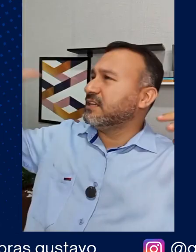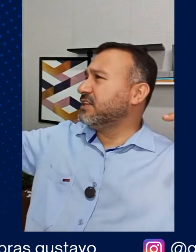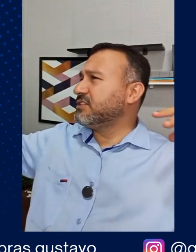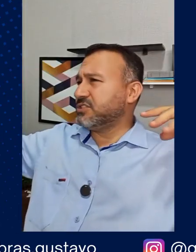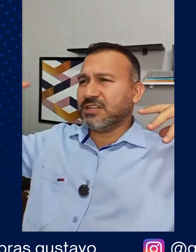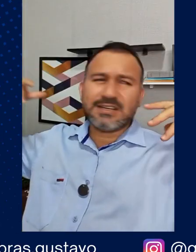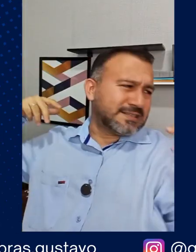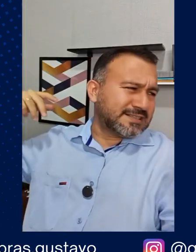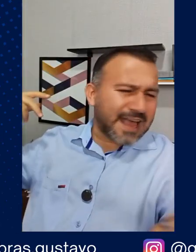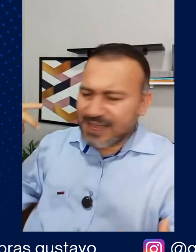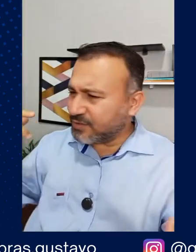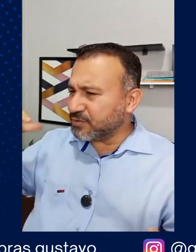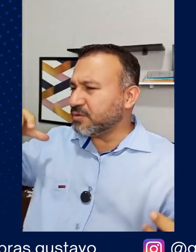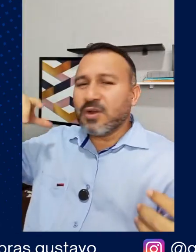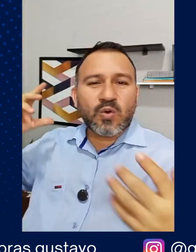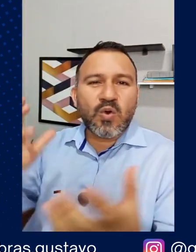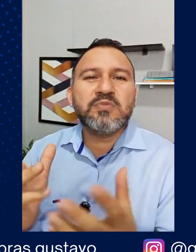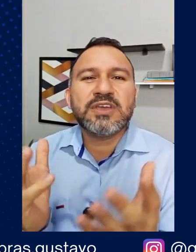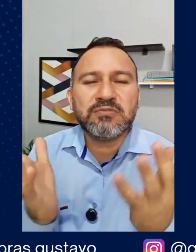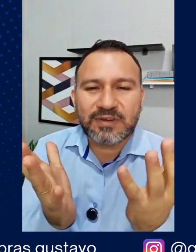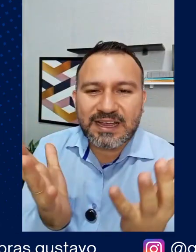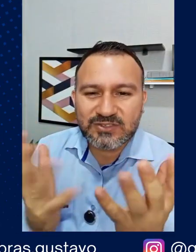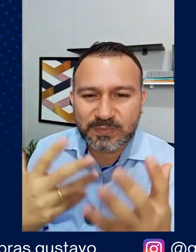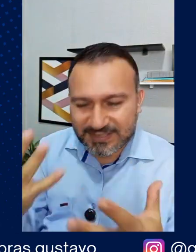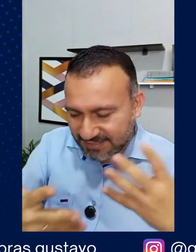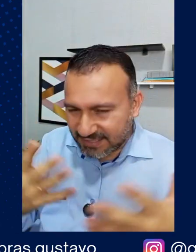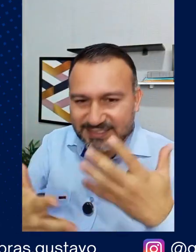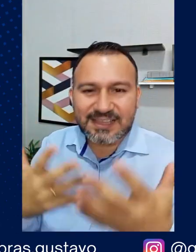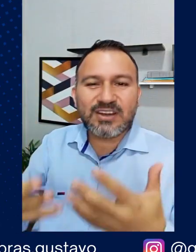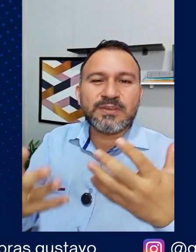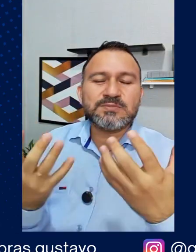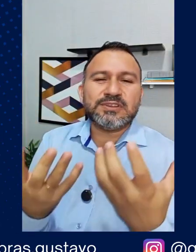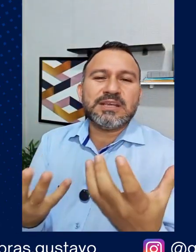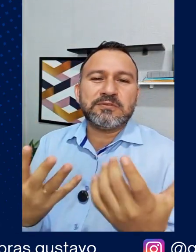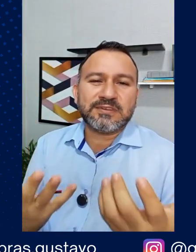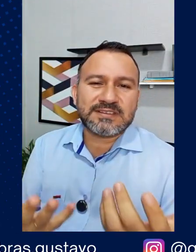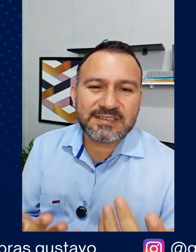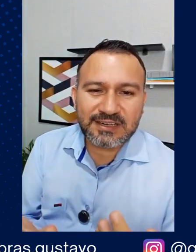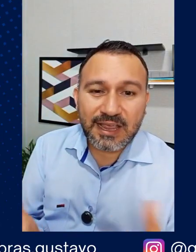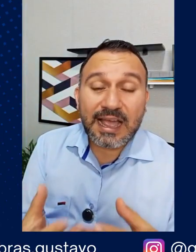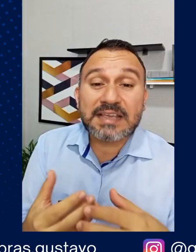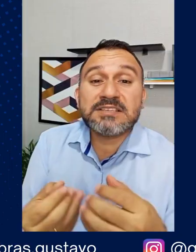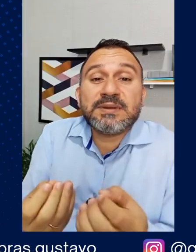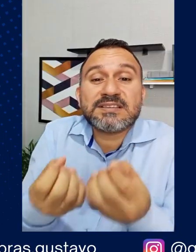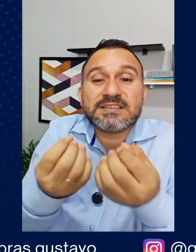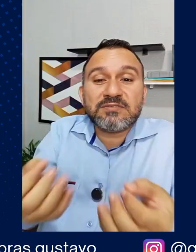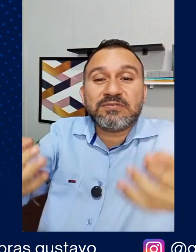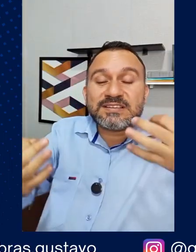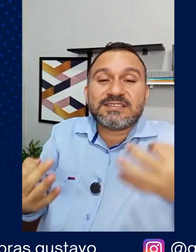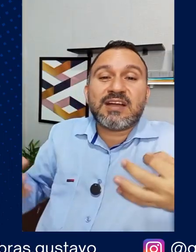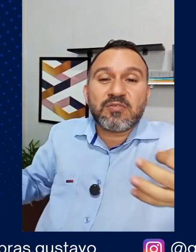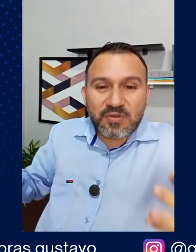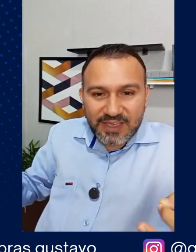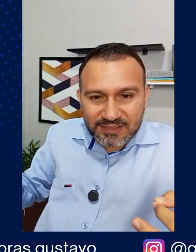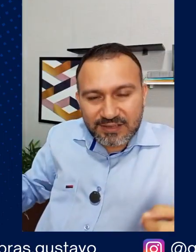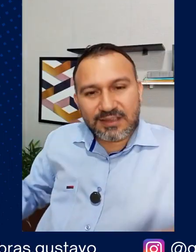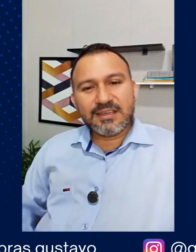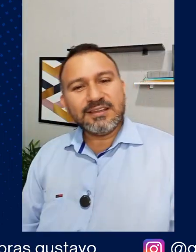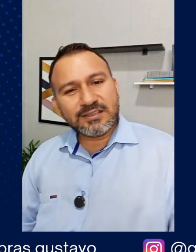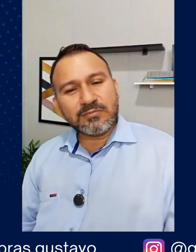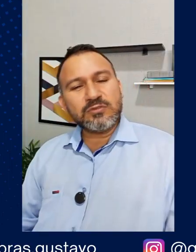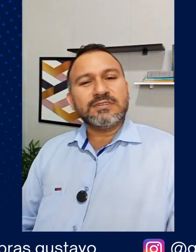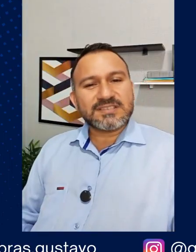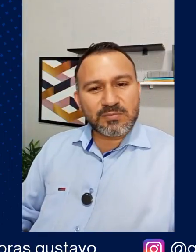feliz, triste, cansado. Como que eu faço para sinalizar e ao mesmo tempo fazer a expressão facial